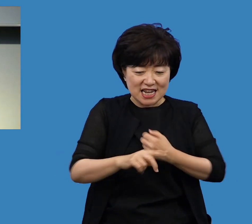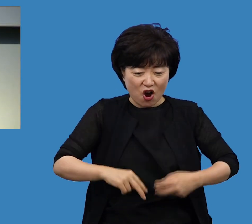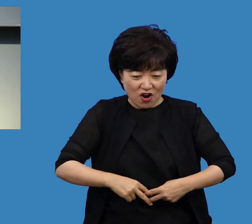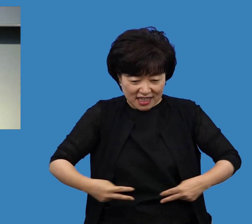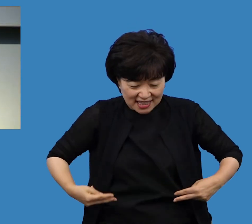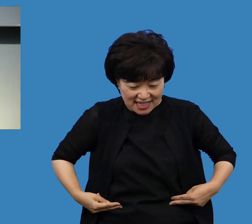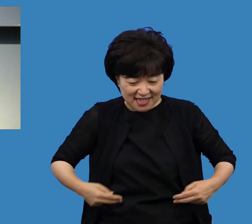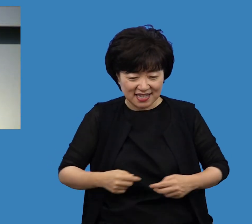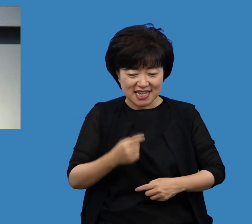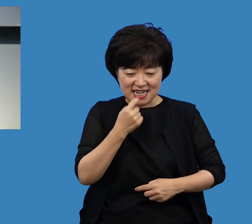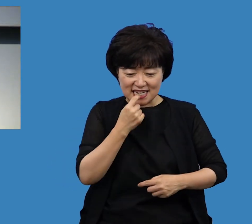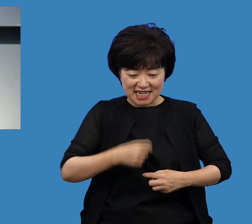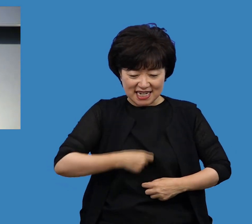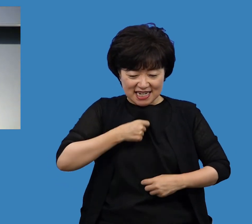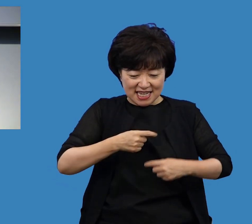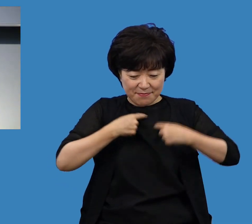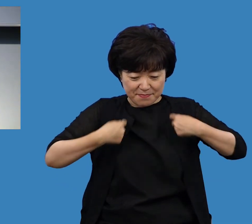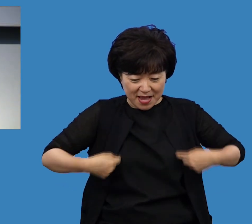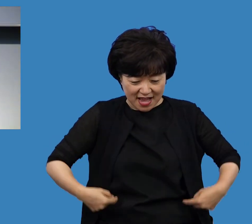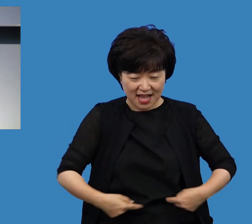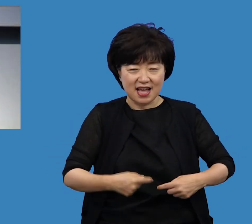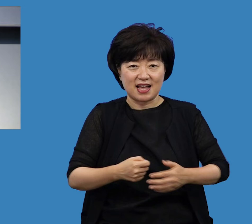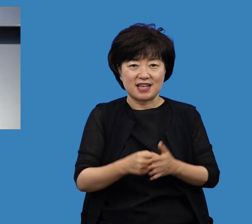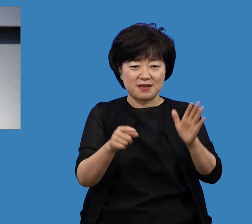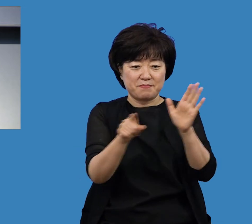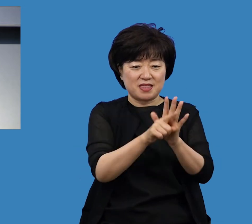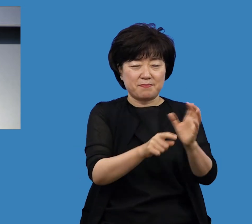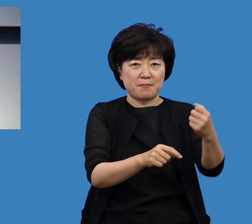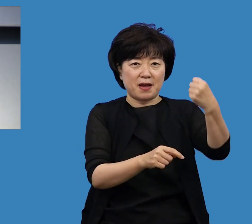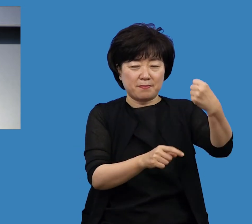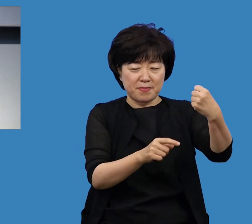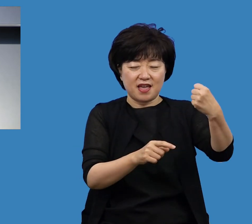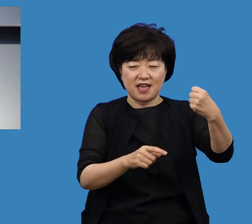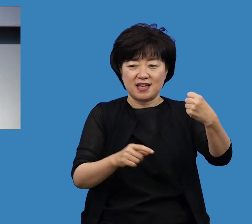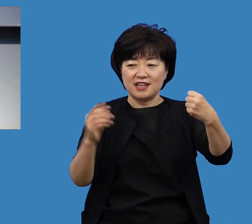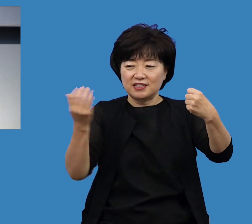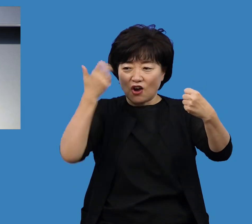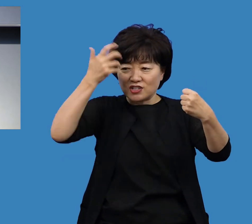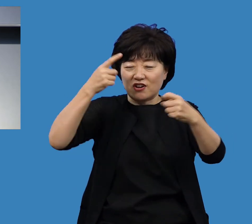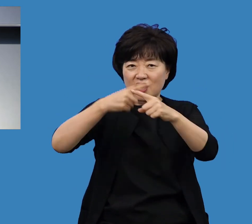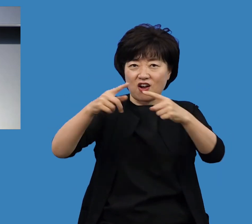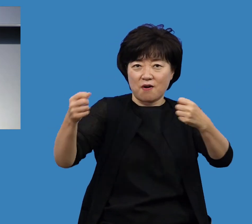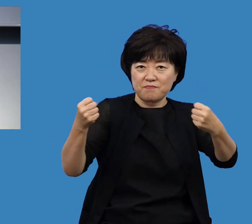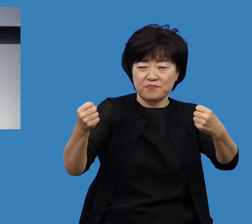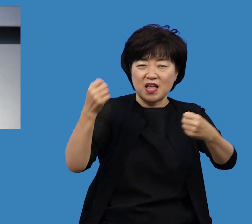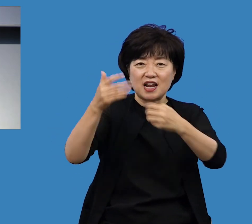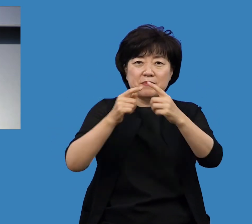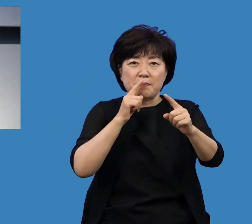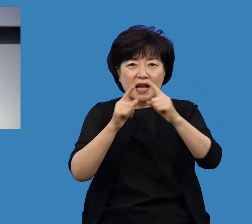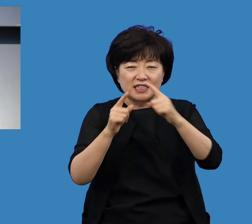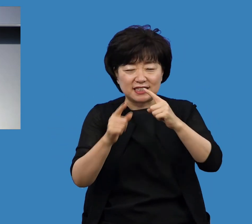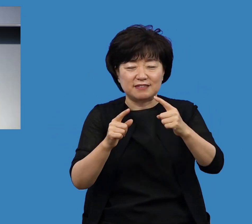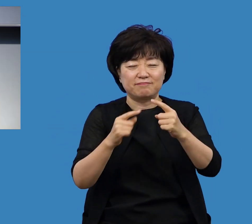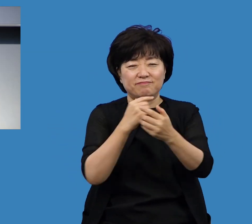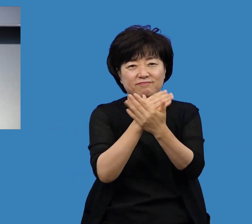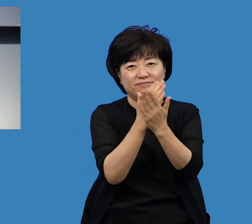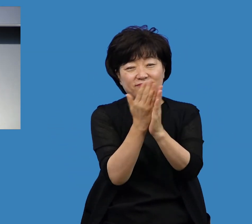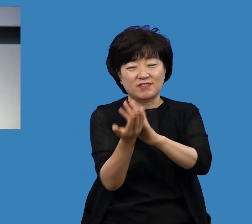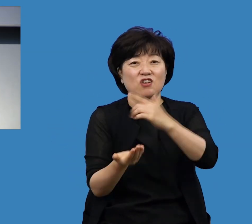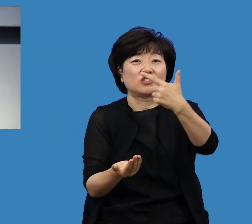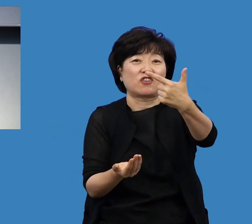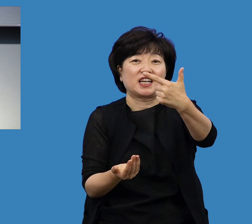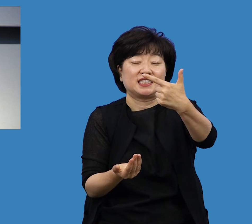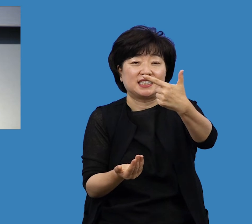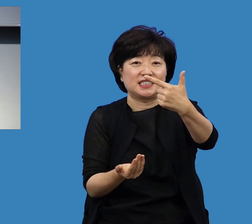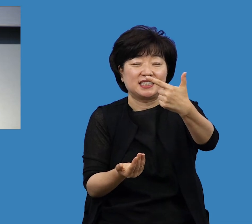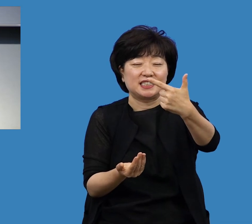준비한 신을 신고 믿음의 방패를 가지고 구원의 투구를 쓰고 성령의 검 곧 이 하나님의 말씀을 가져라. 6가지 성령 그 전신갑주 얘기가